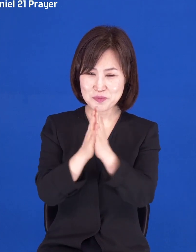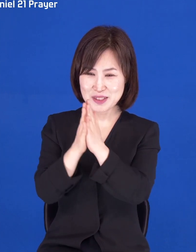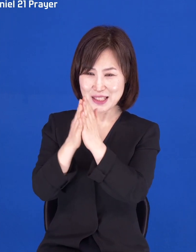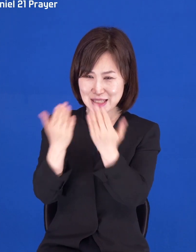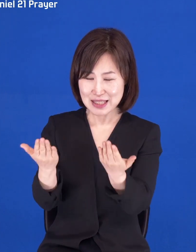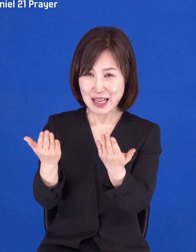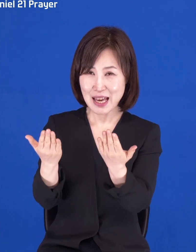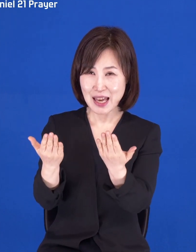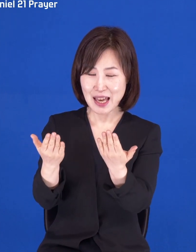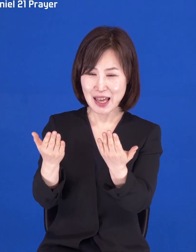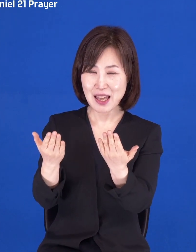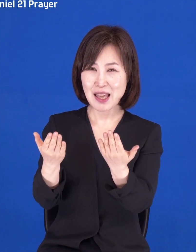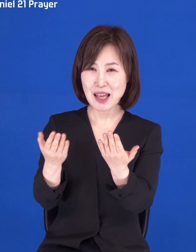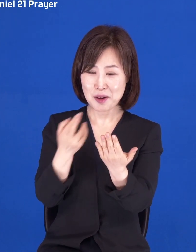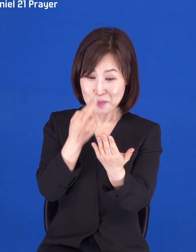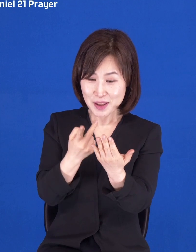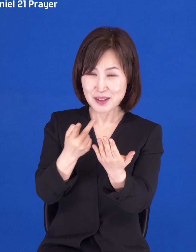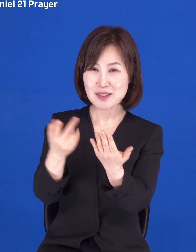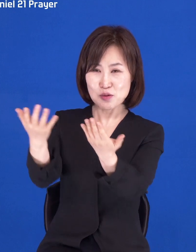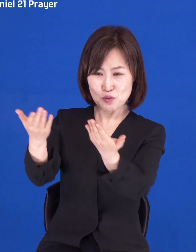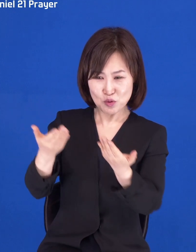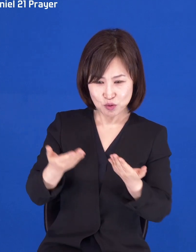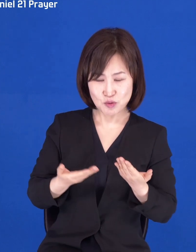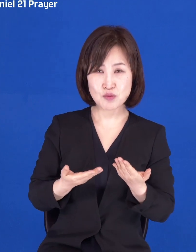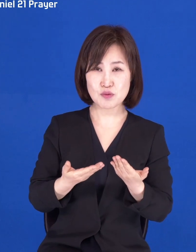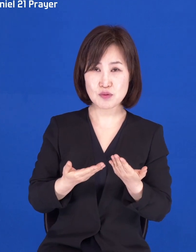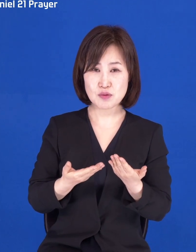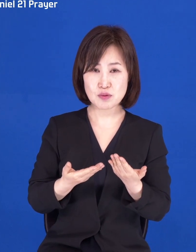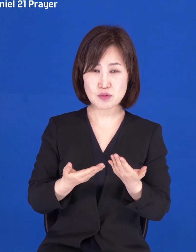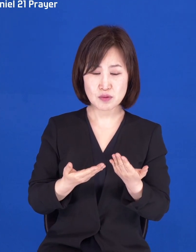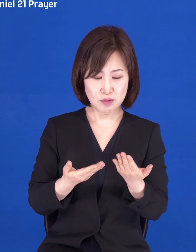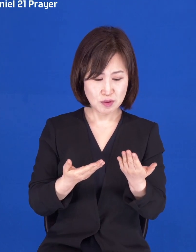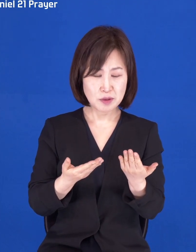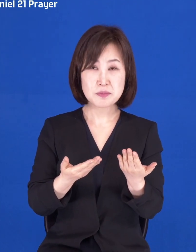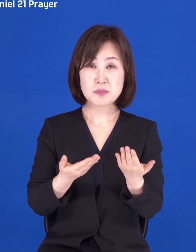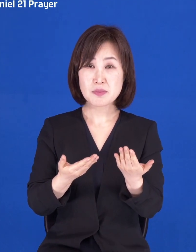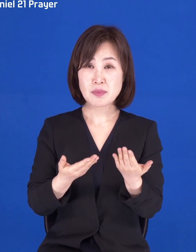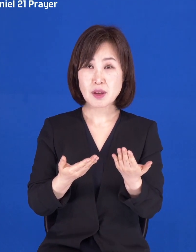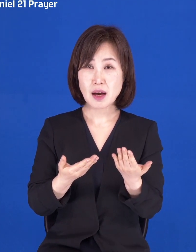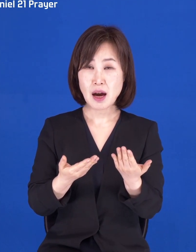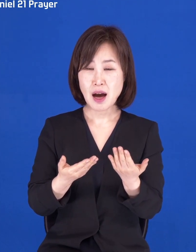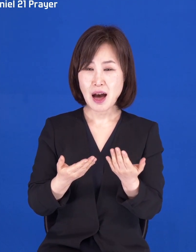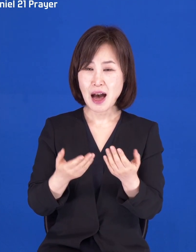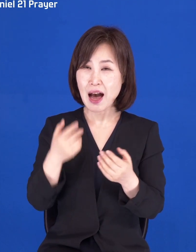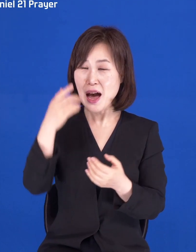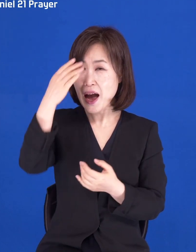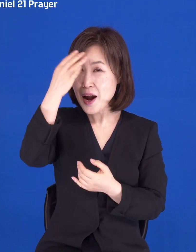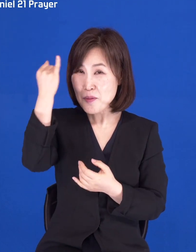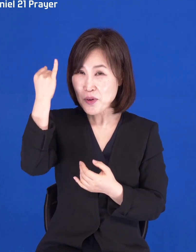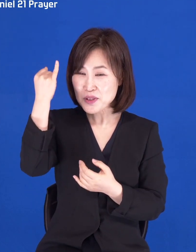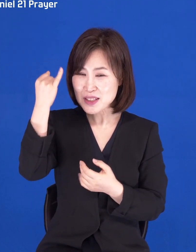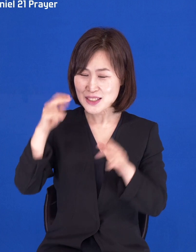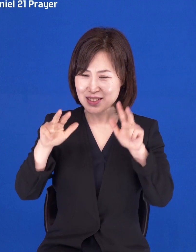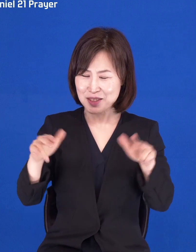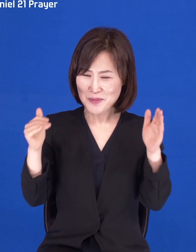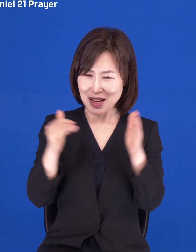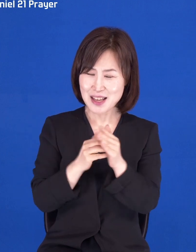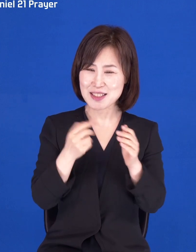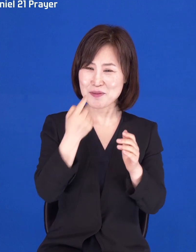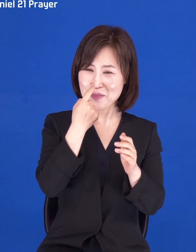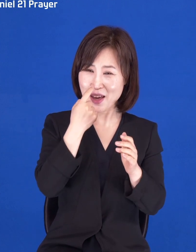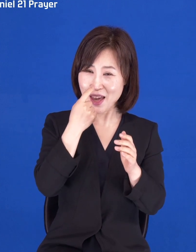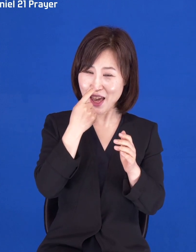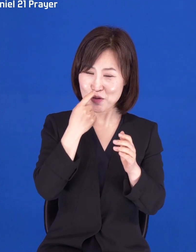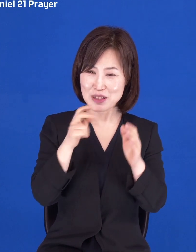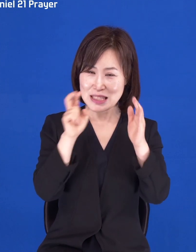앞에 내놓으셨어요. 그래서 그 공책을 펼쳐봤더니 지금까지 할머니를 통해서 배웠던 찬송가